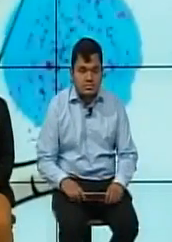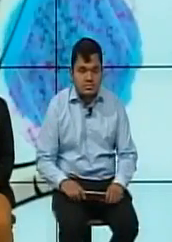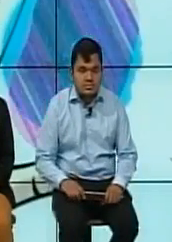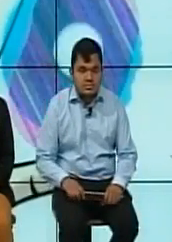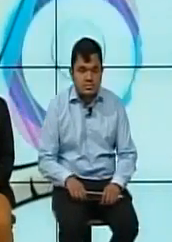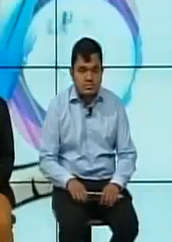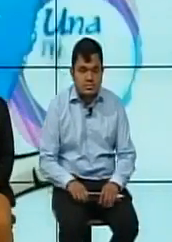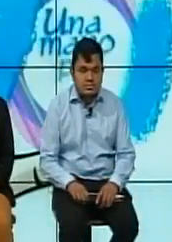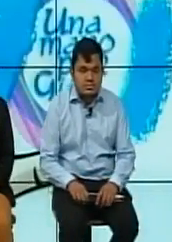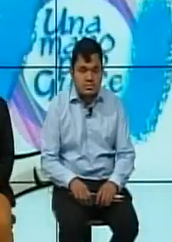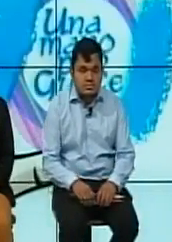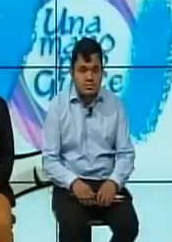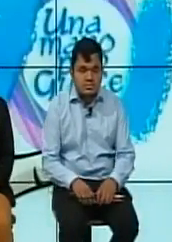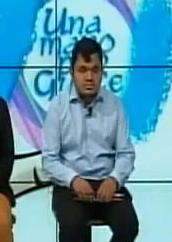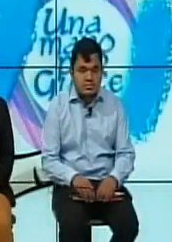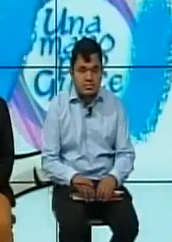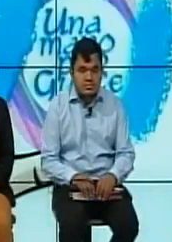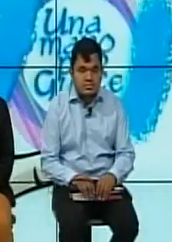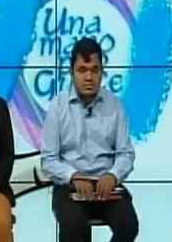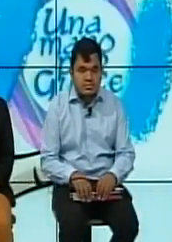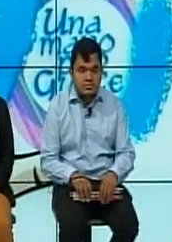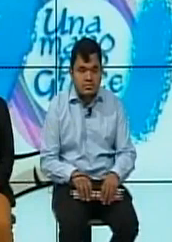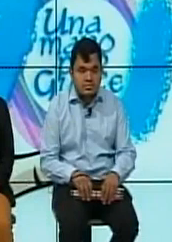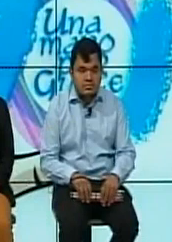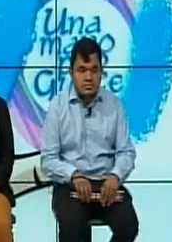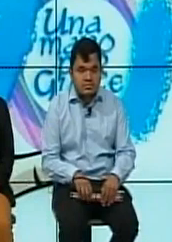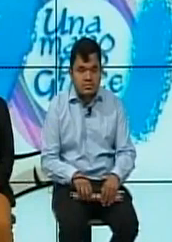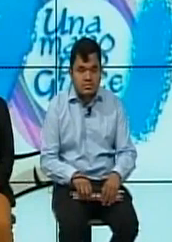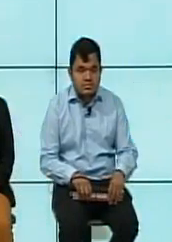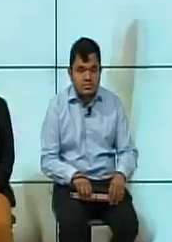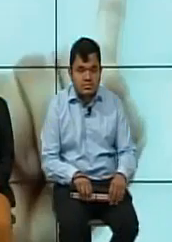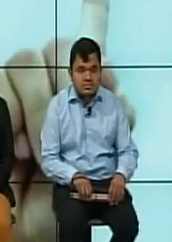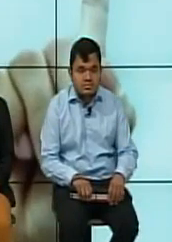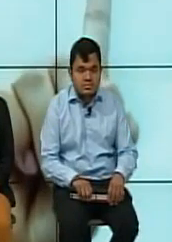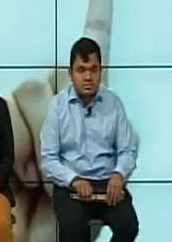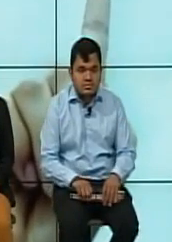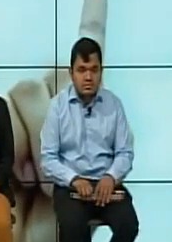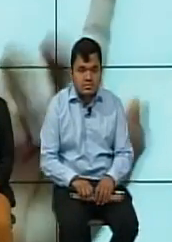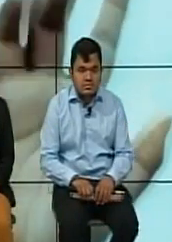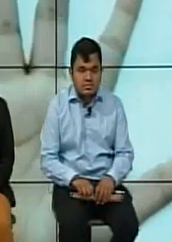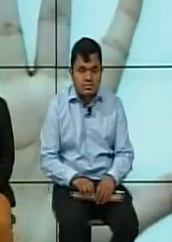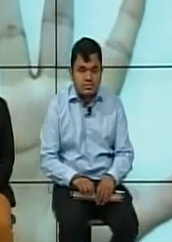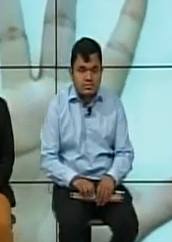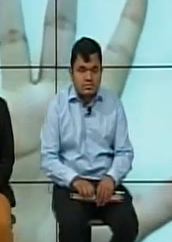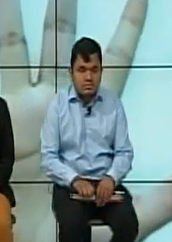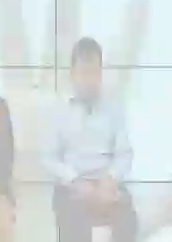y como siempre le recalco, usted tiene una oportunidad diariamente de dar una mano por Guate.